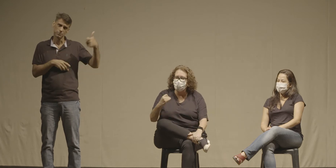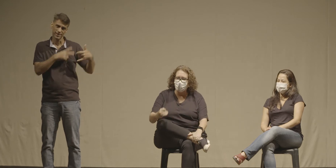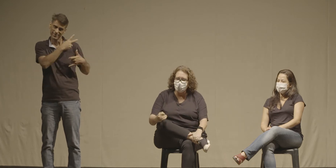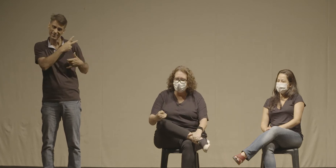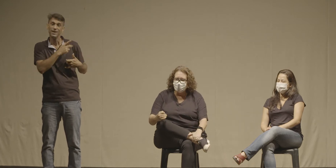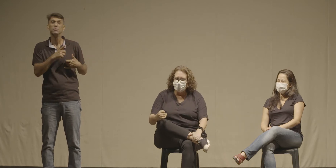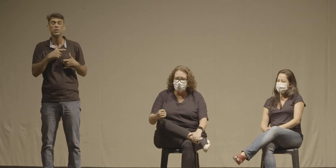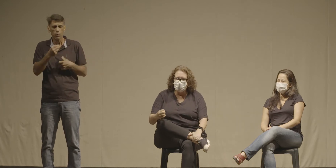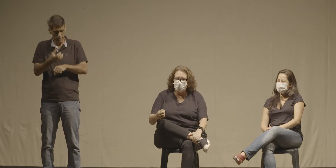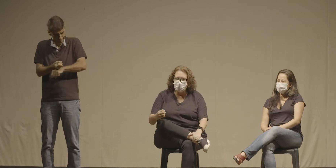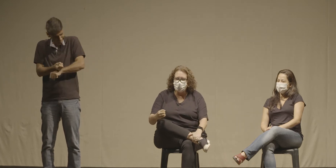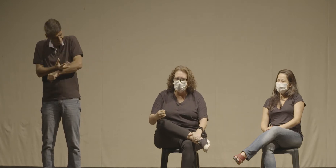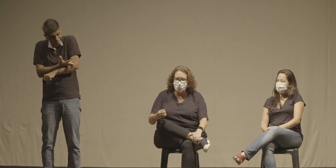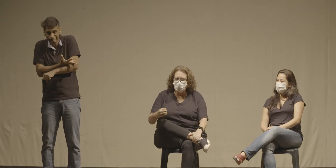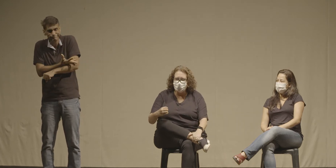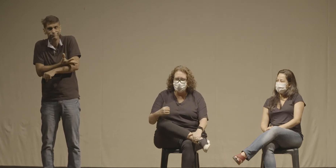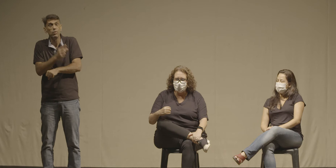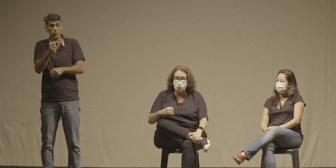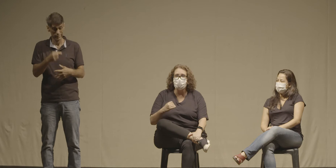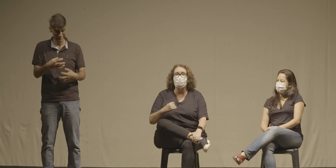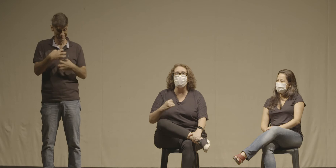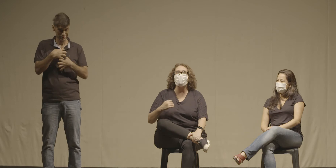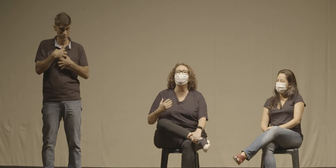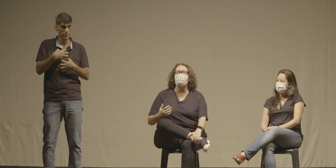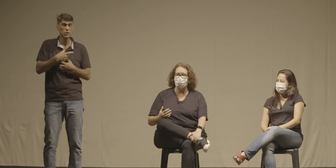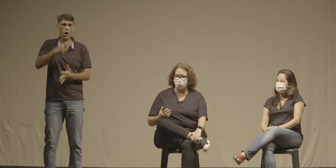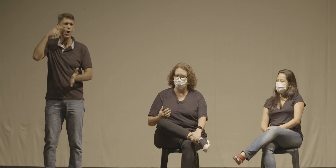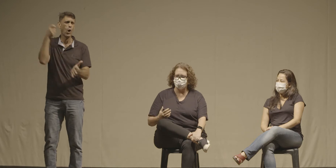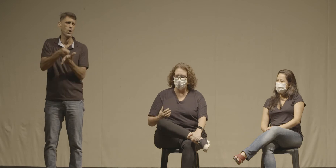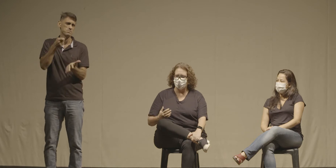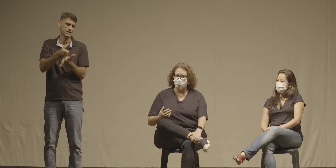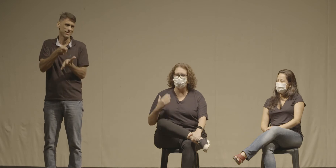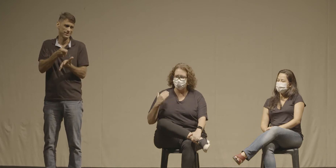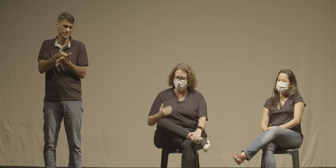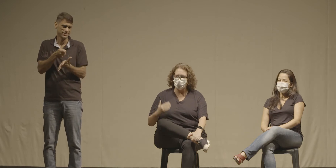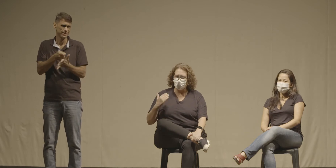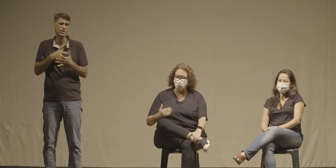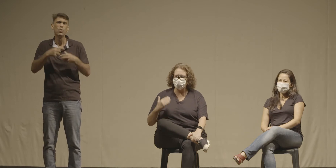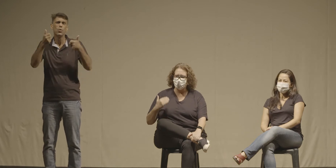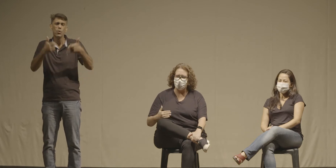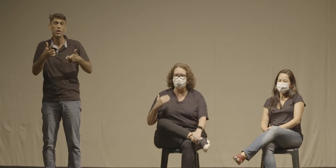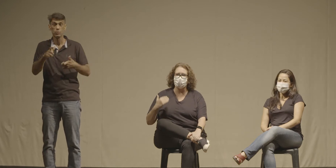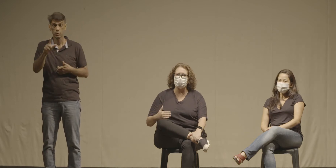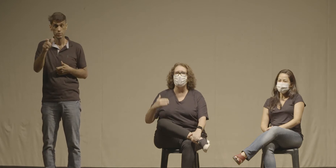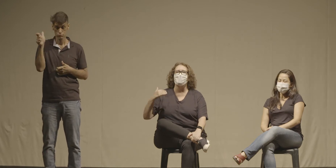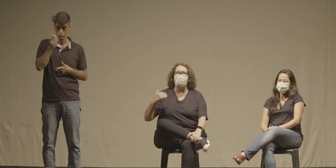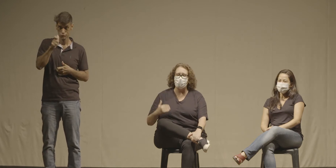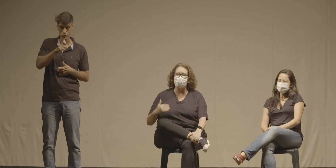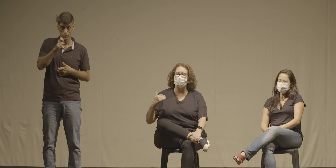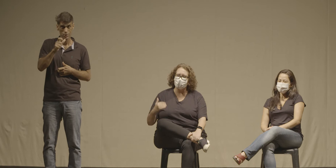flor da pele e um sentimento de obrigação de fazer com que essas mulheres